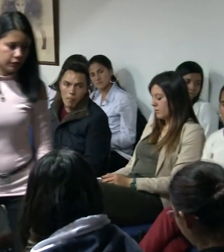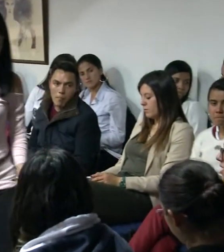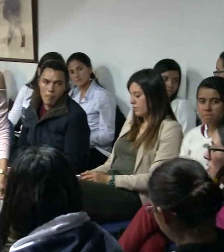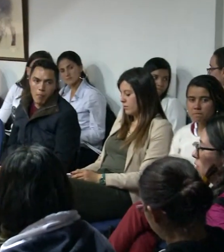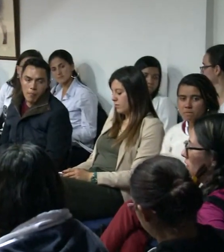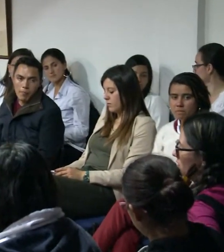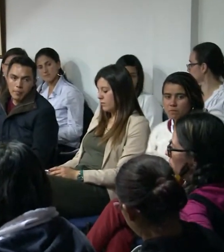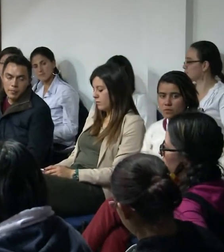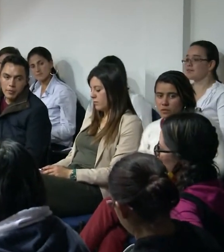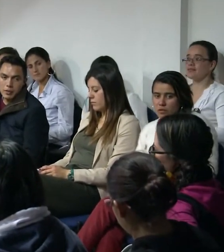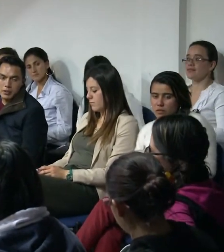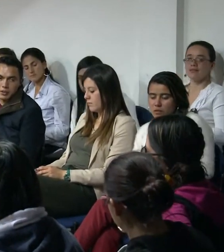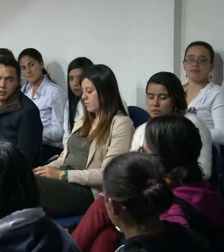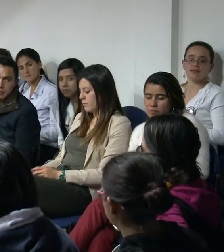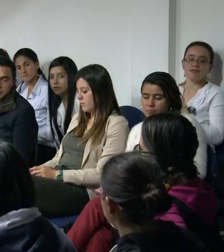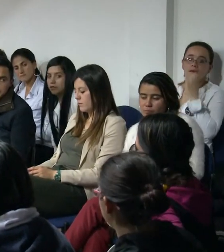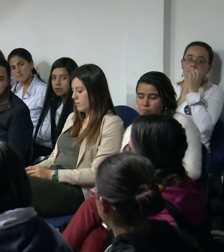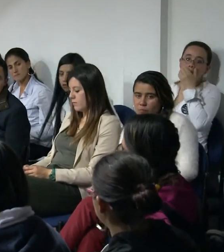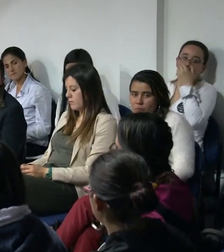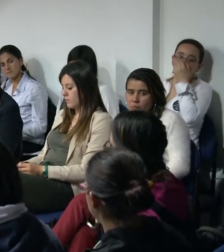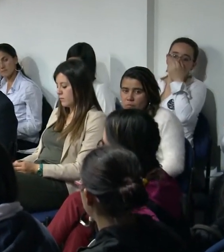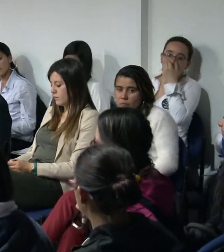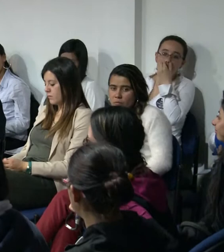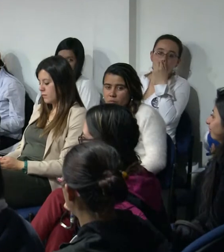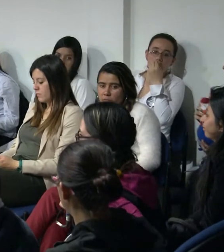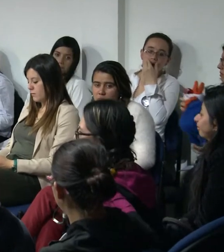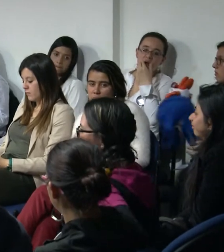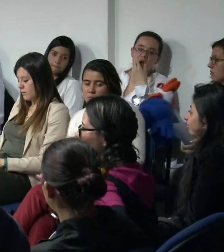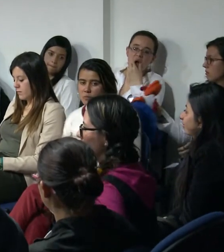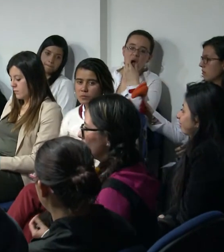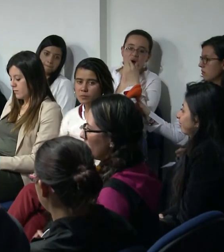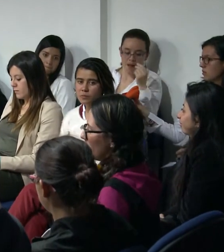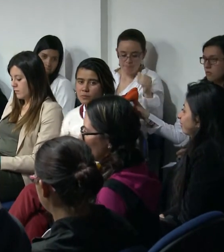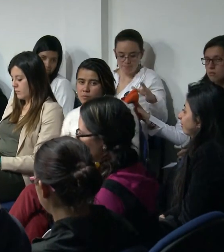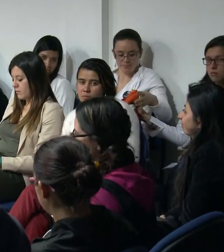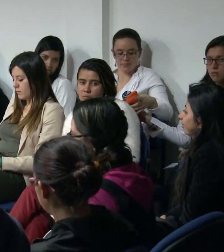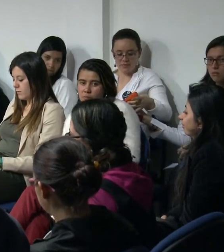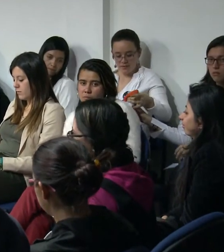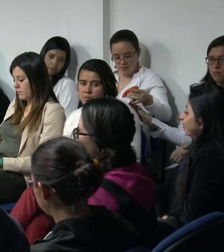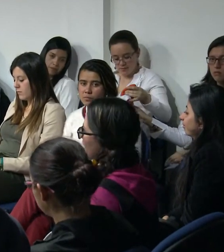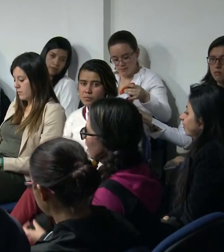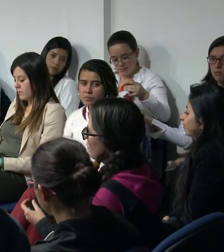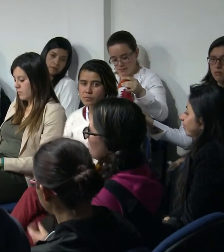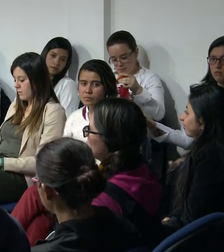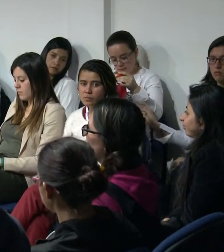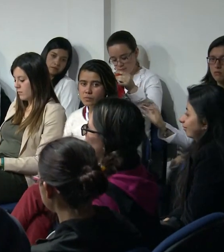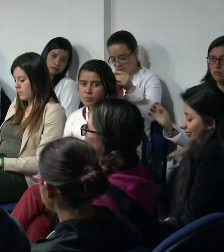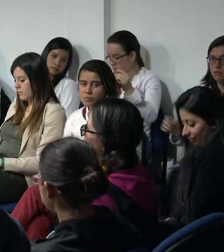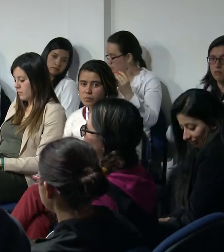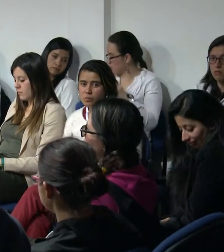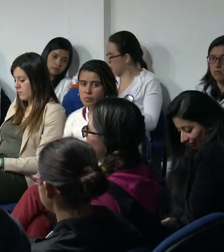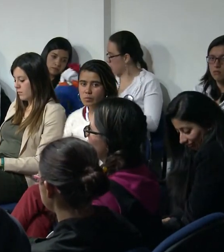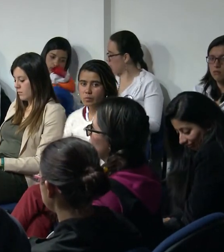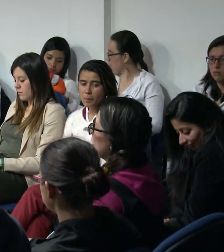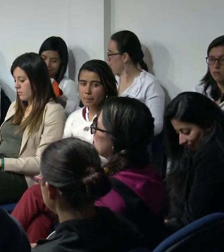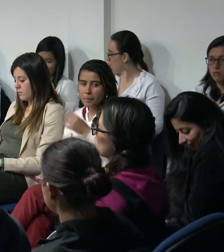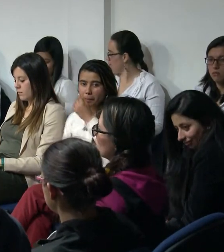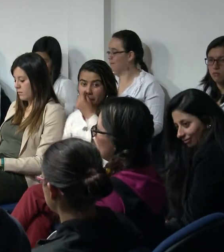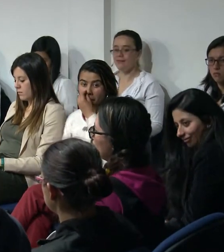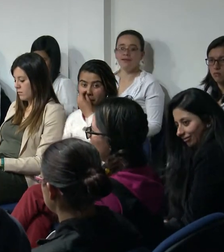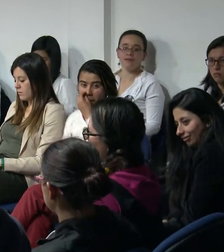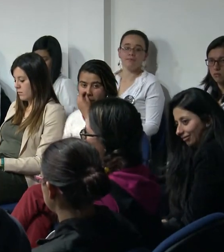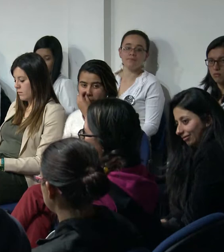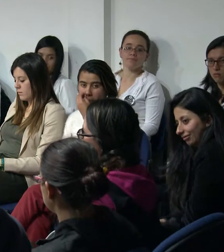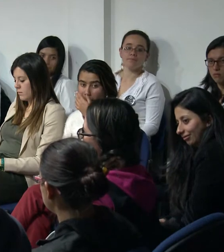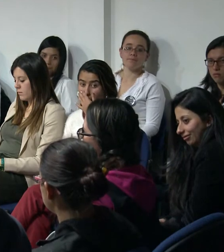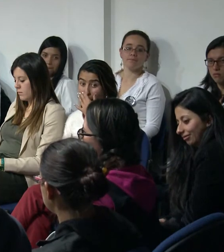Buenas tardes a todos. Bueno, como se pueden dar cuenta, estoy con la comunidad sorda y quería preguntarles a ustedes si a ustedes